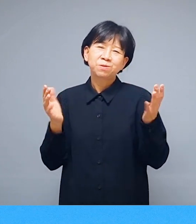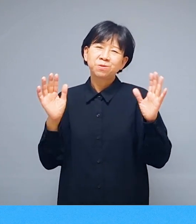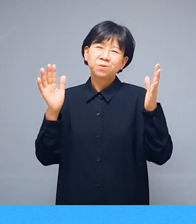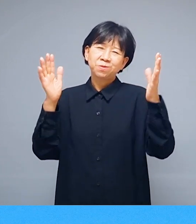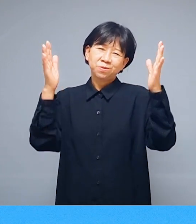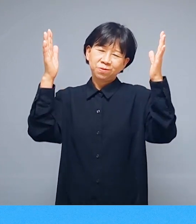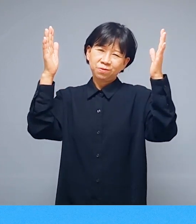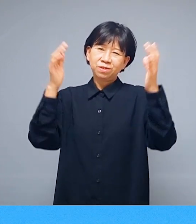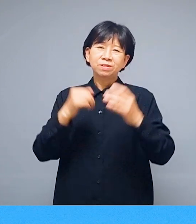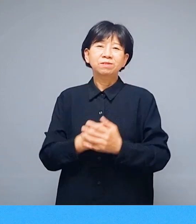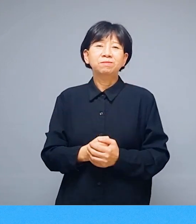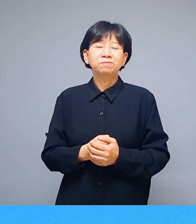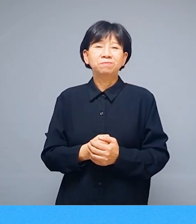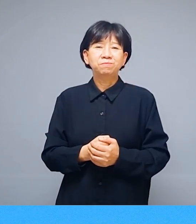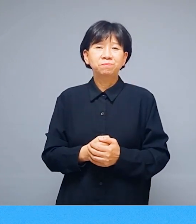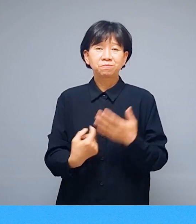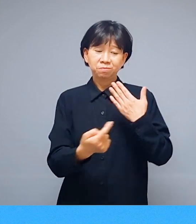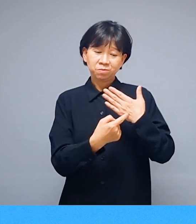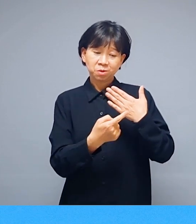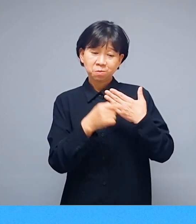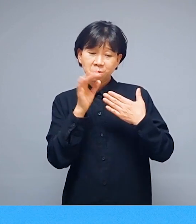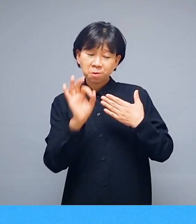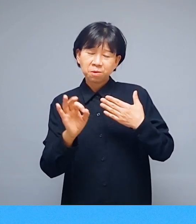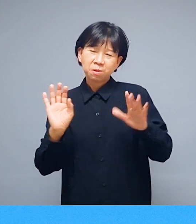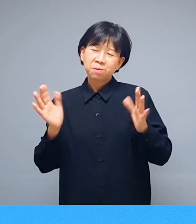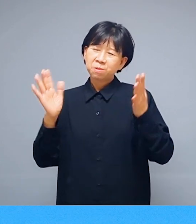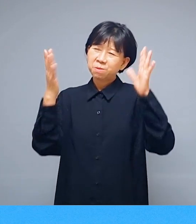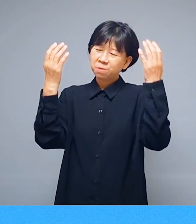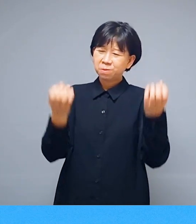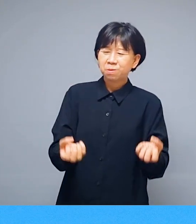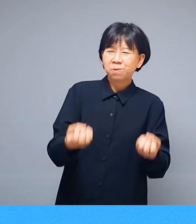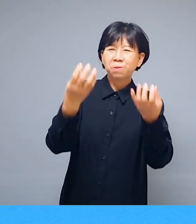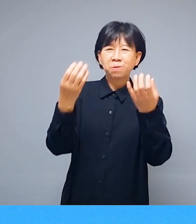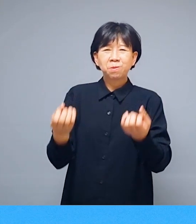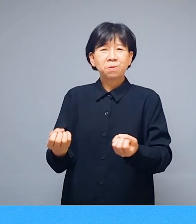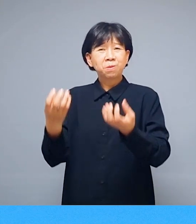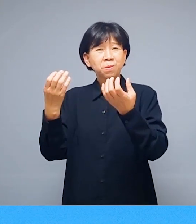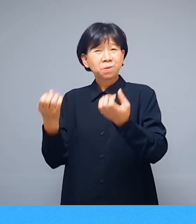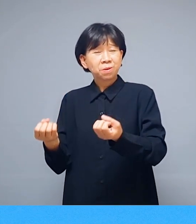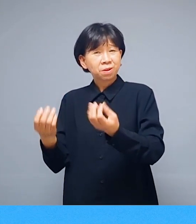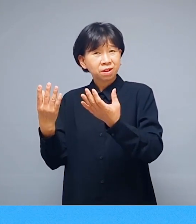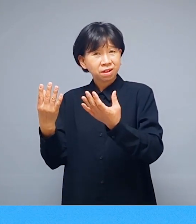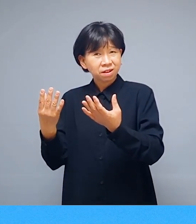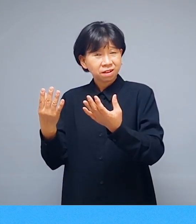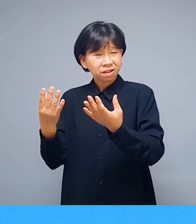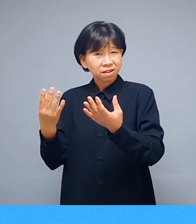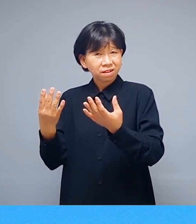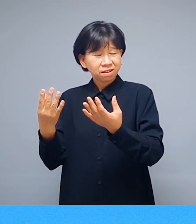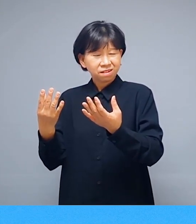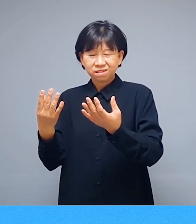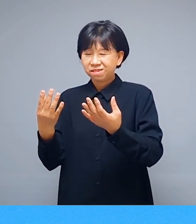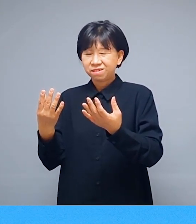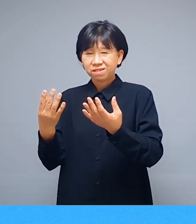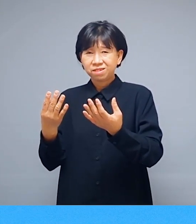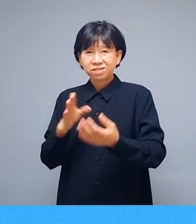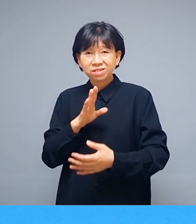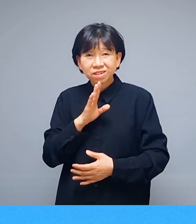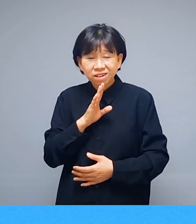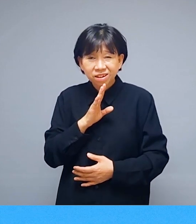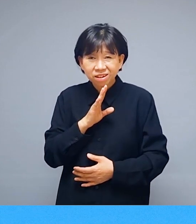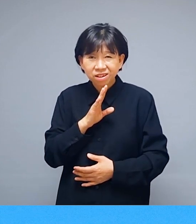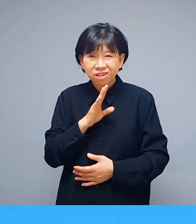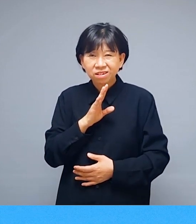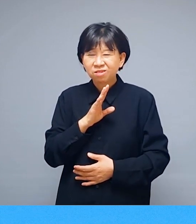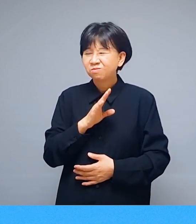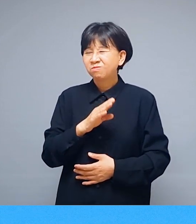거예요. 그 순간은 겉으로 보면 환호와 축제의 시간이지만 사실 그 뒤에는요.